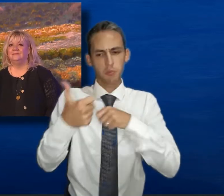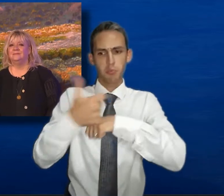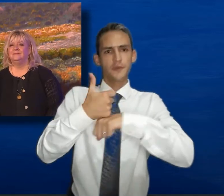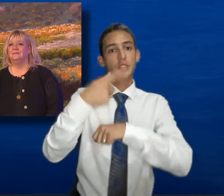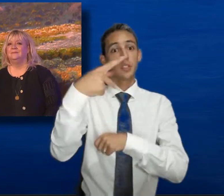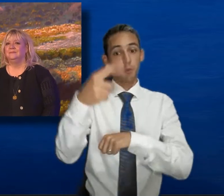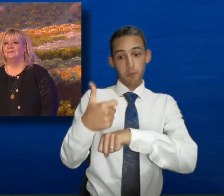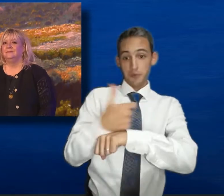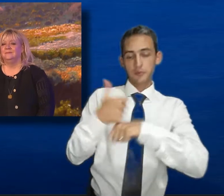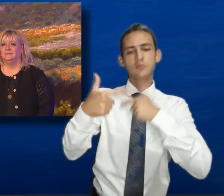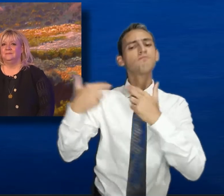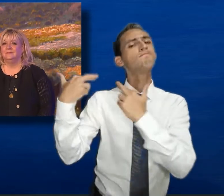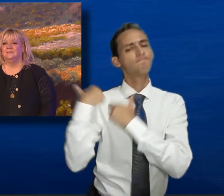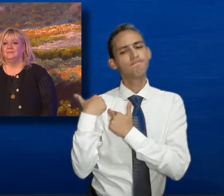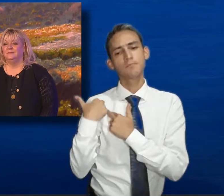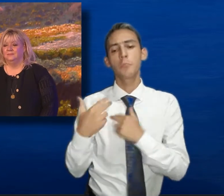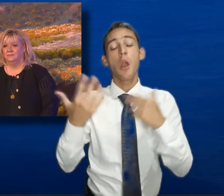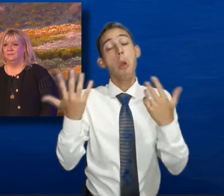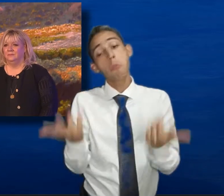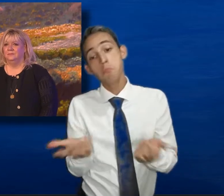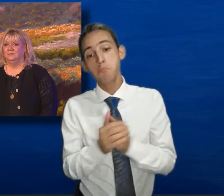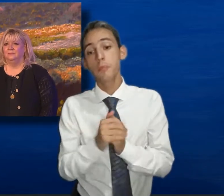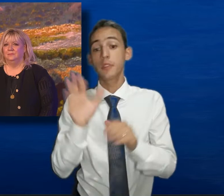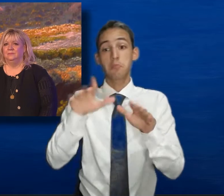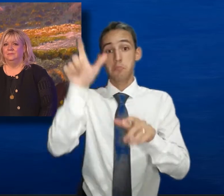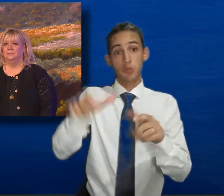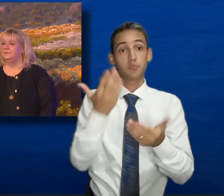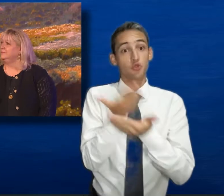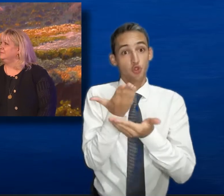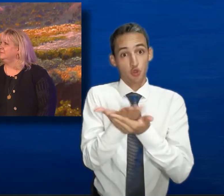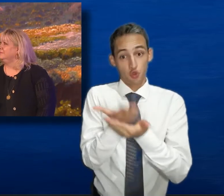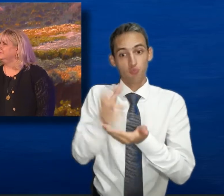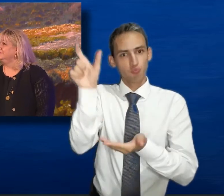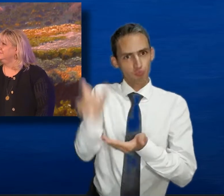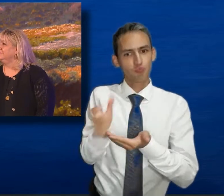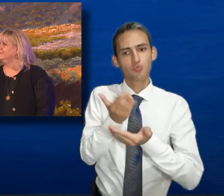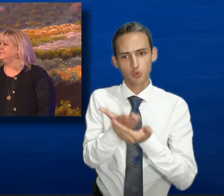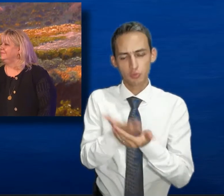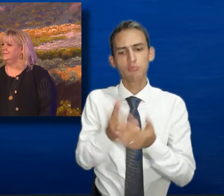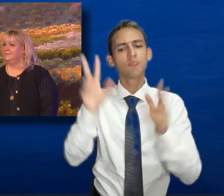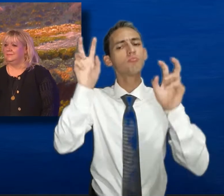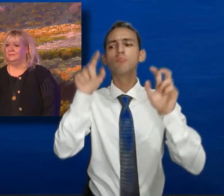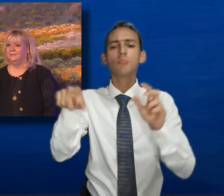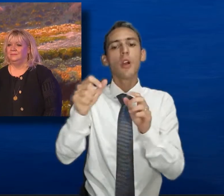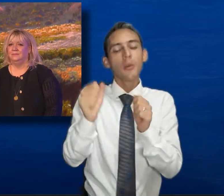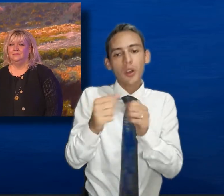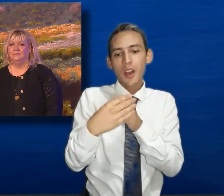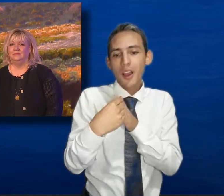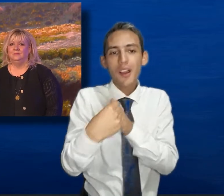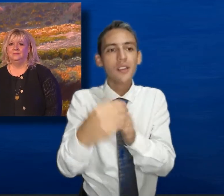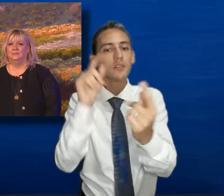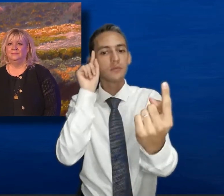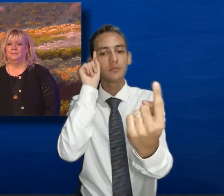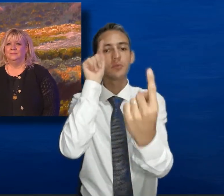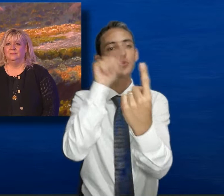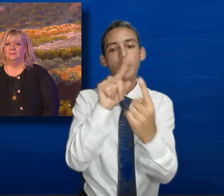então pensar em seu trabalho ou em sua vida profissional, seu emprego. Ou, se você for um estudante, a educação que você